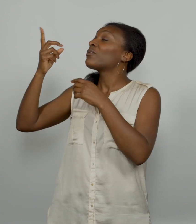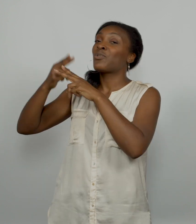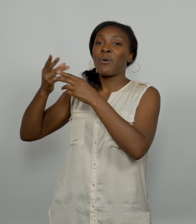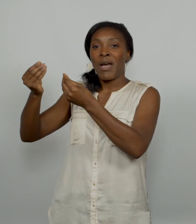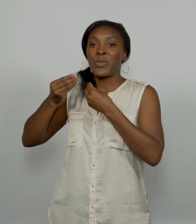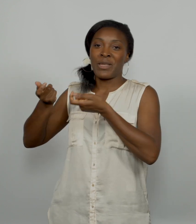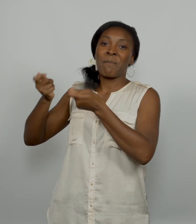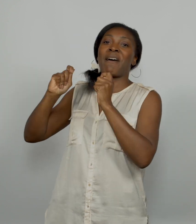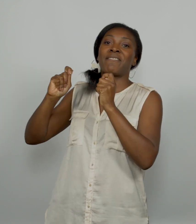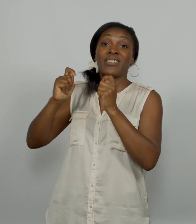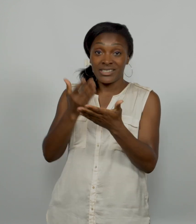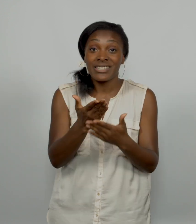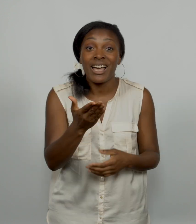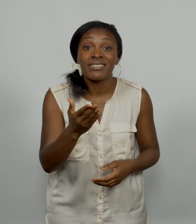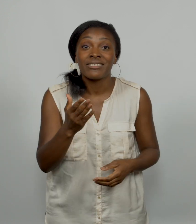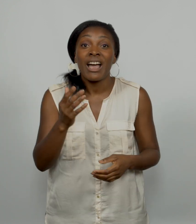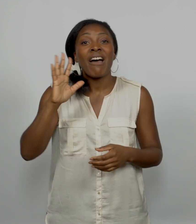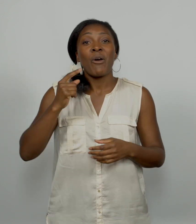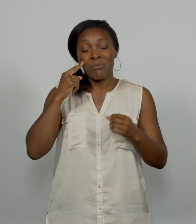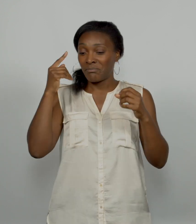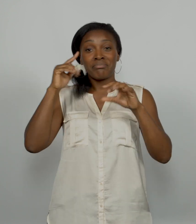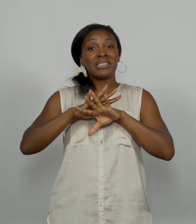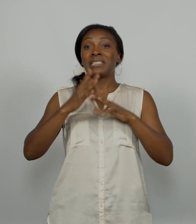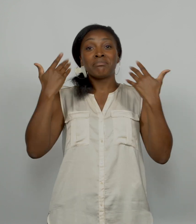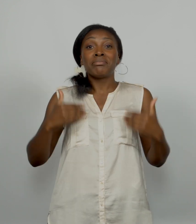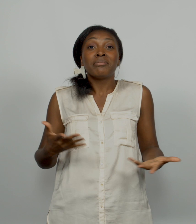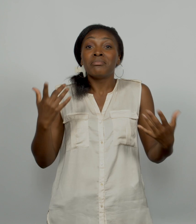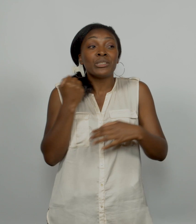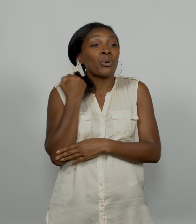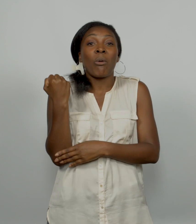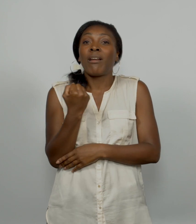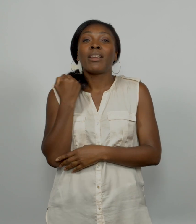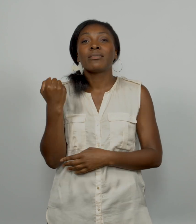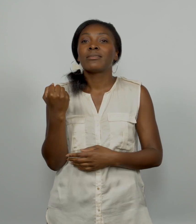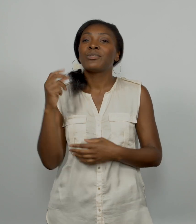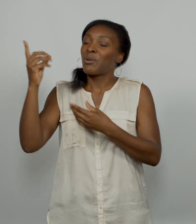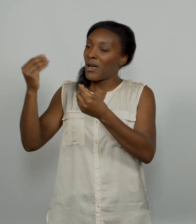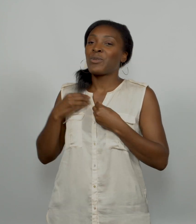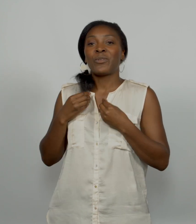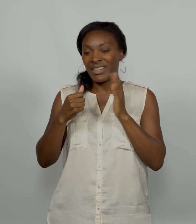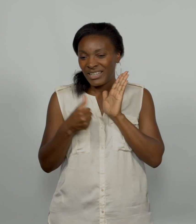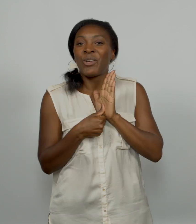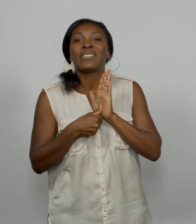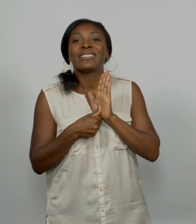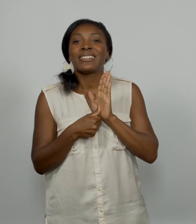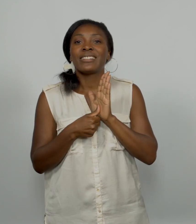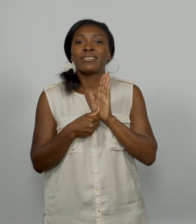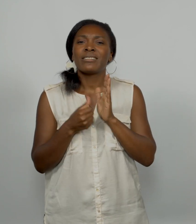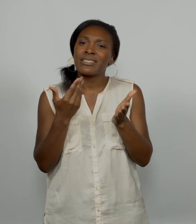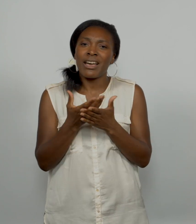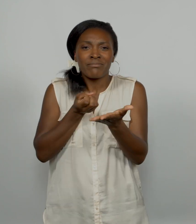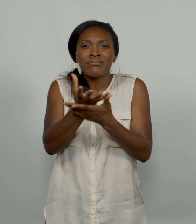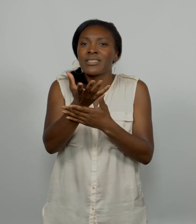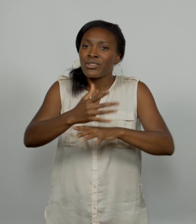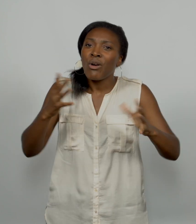donné un nom » parce que c'est ce qu'il a fait, il m'a sorti de l'invisibilité, une vie après la rue. C'est un message d'encouragement que j'adresse